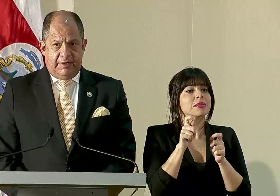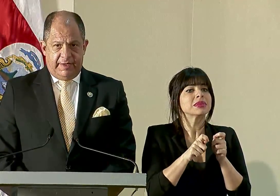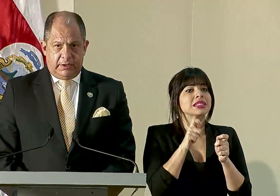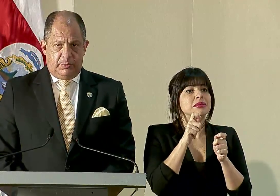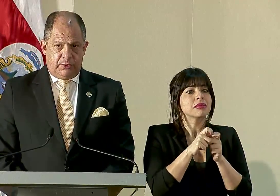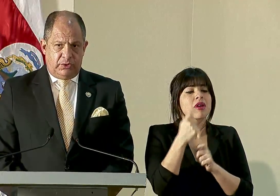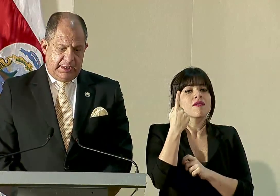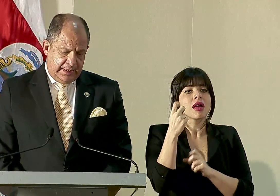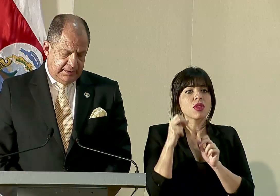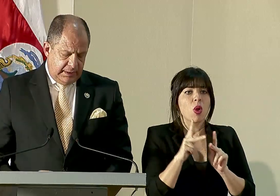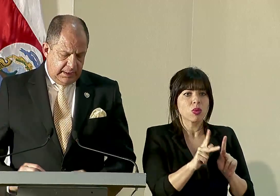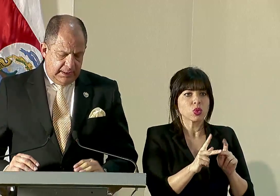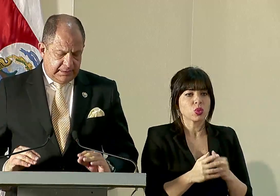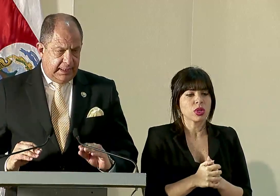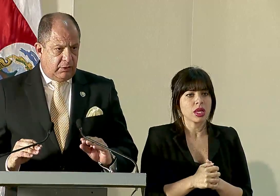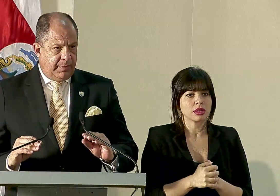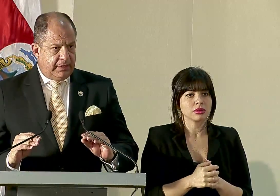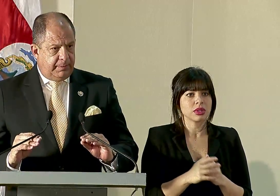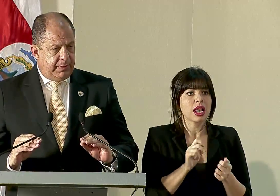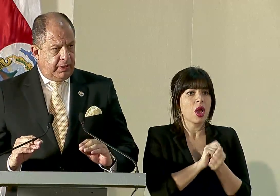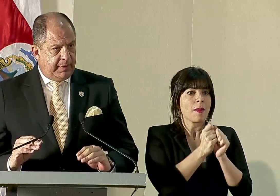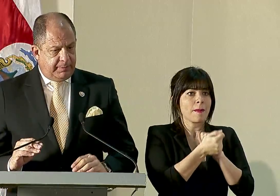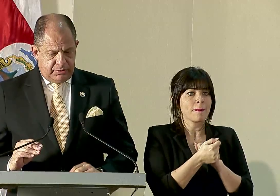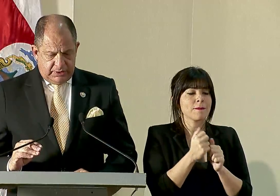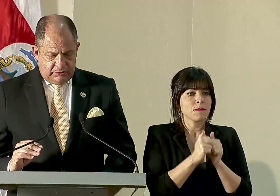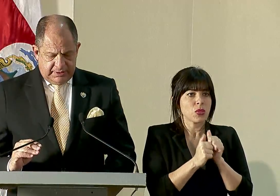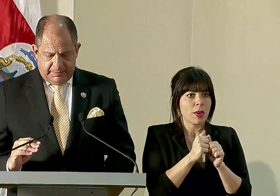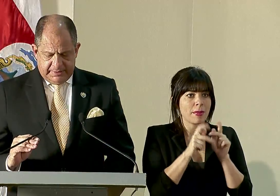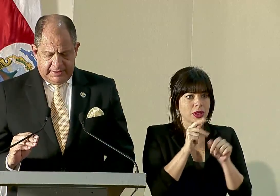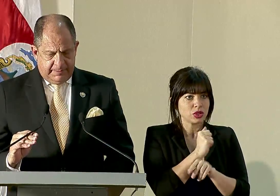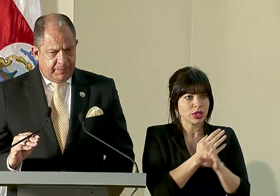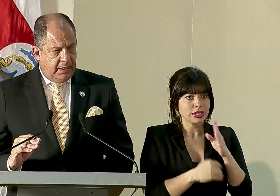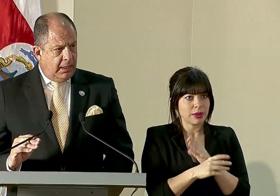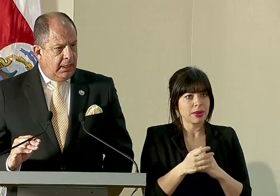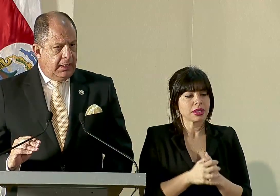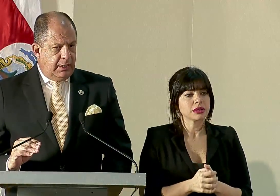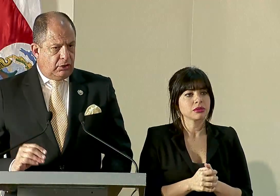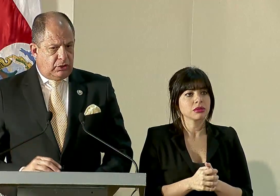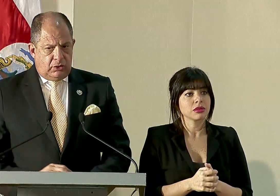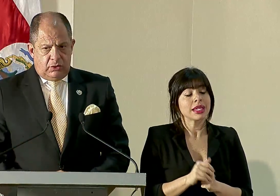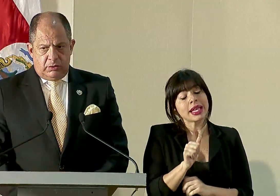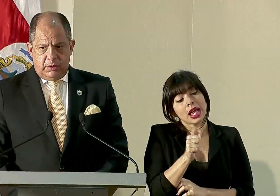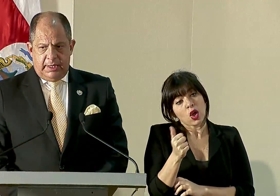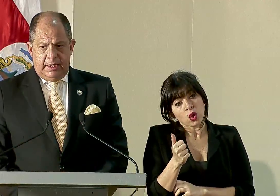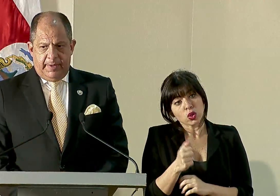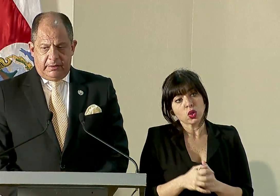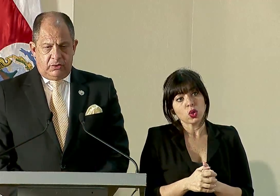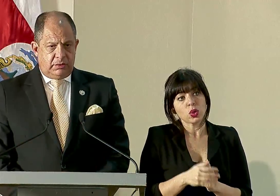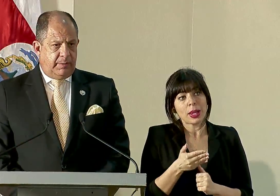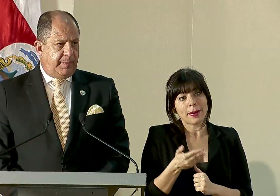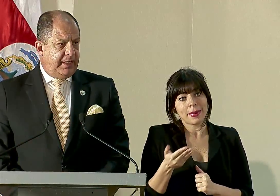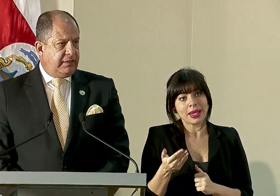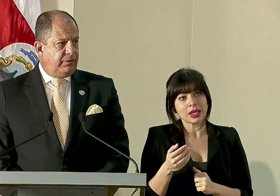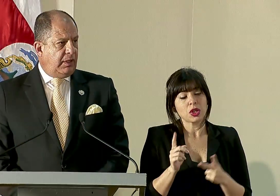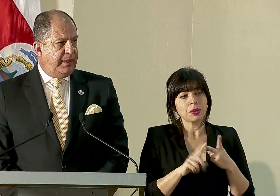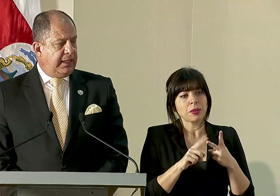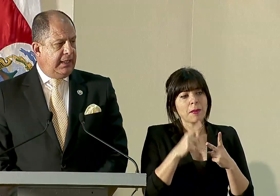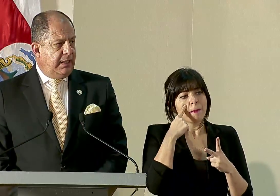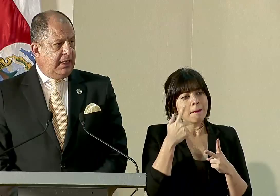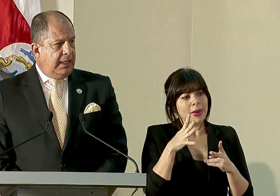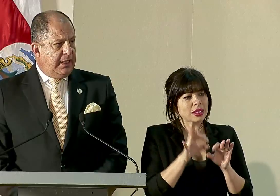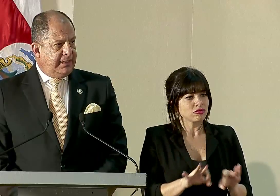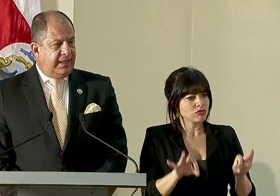precisamente la falta de oportunidades las que la convierten en personas con discapacidad. Y el otro elemento que me parece